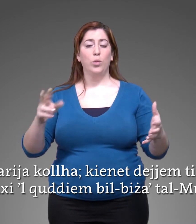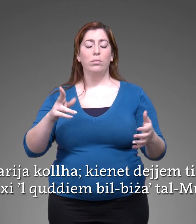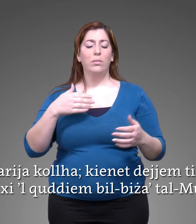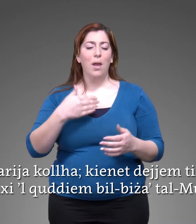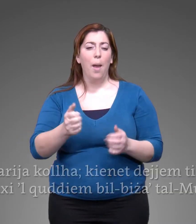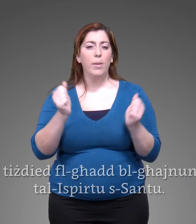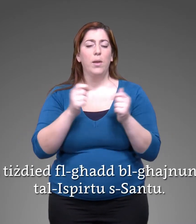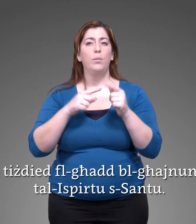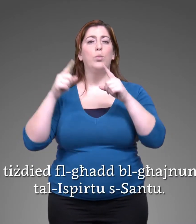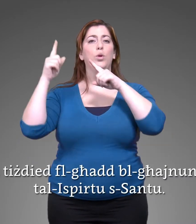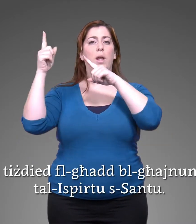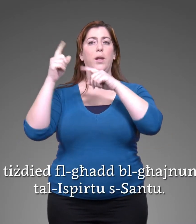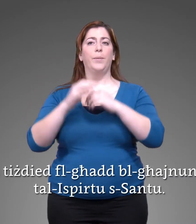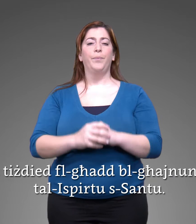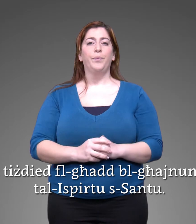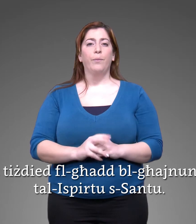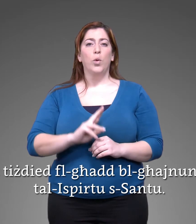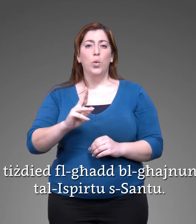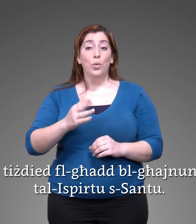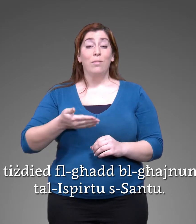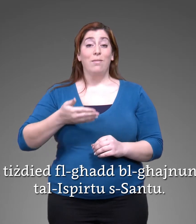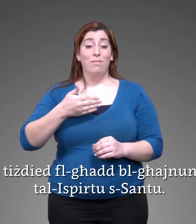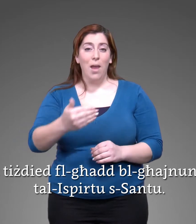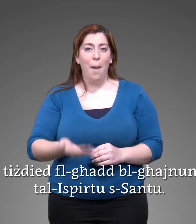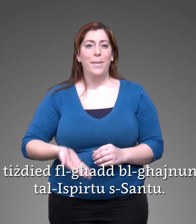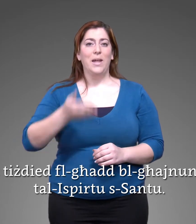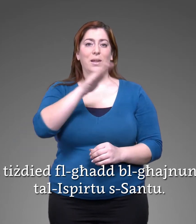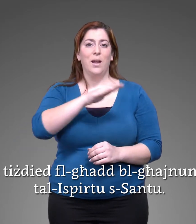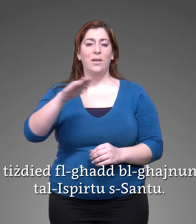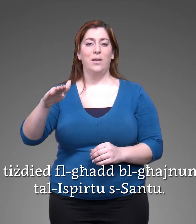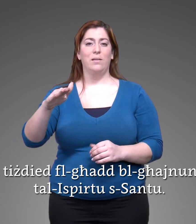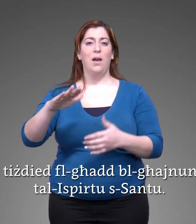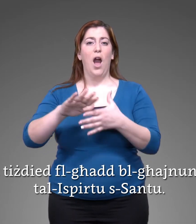-mulej U t-izdiet fil-at b'lajnuna tal-l-spiritu s-santu